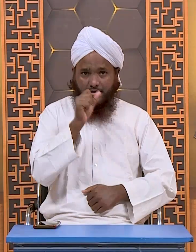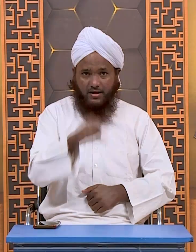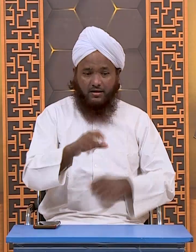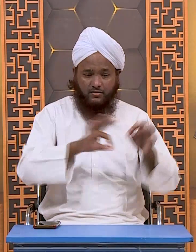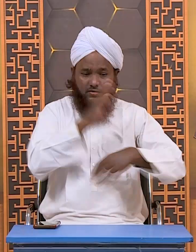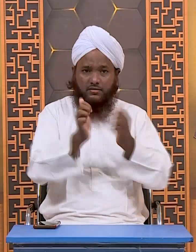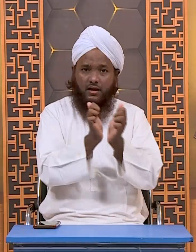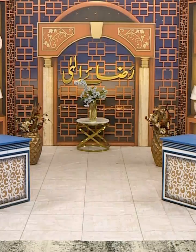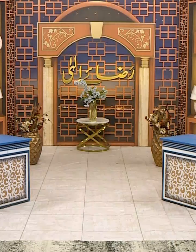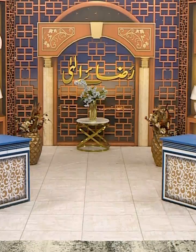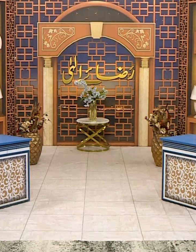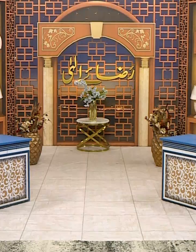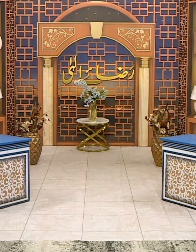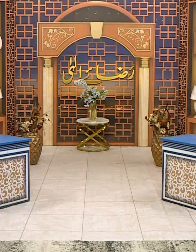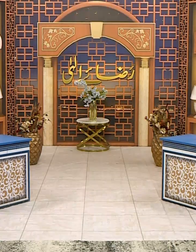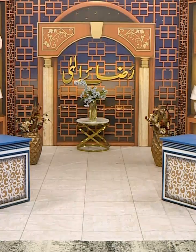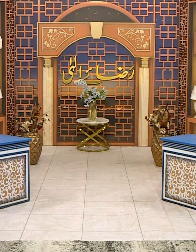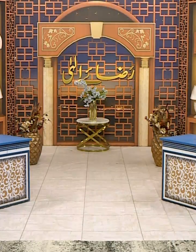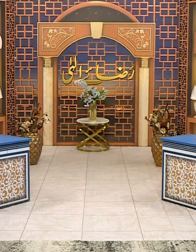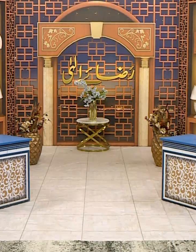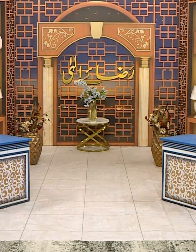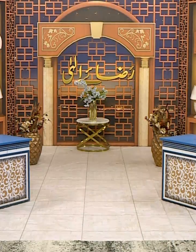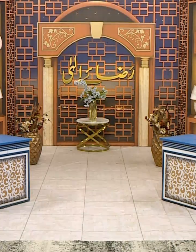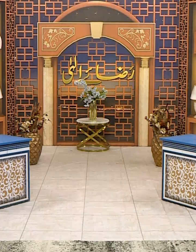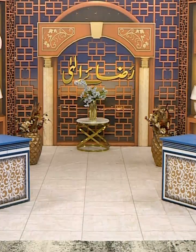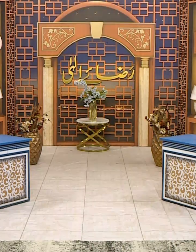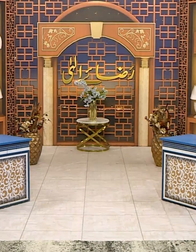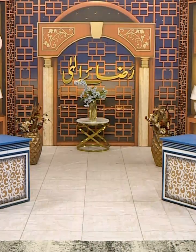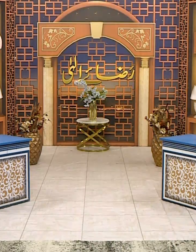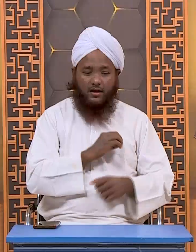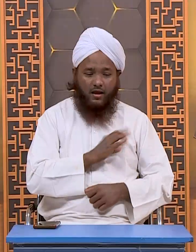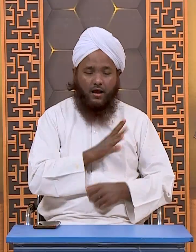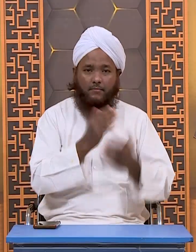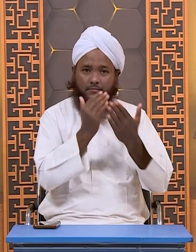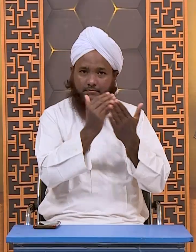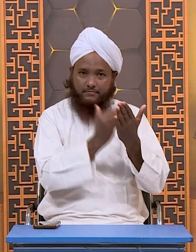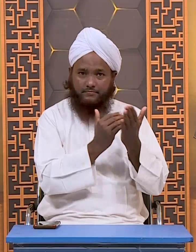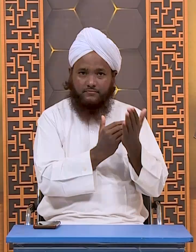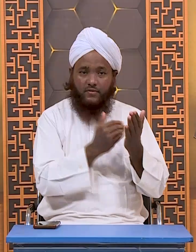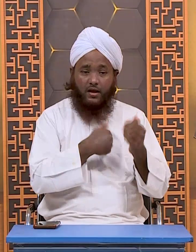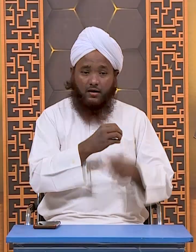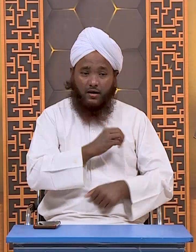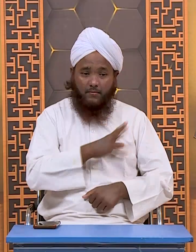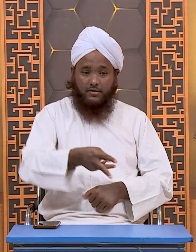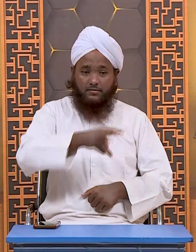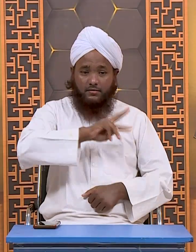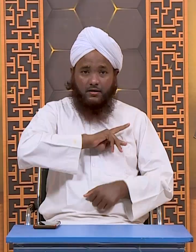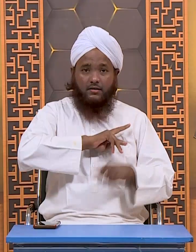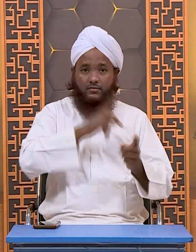بنے گا انشاءاللہ. مدنی چینل کے ناظرین، کچھ اعمال ہیں جنہیں ہم اپنا لیں انشاءاللہ